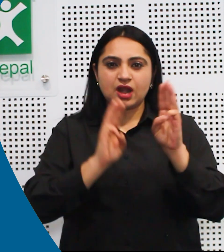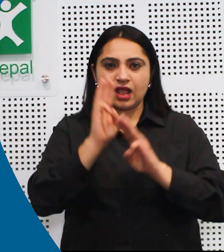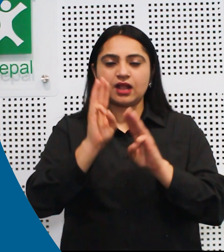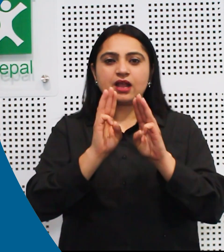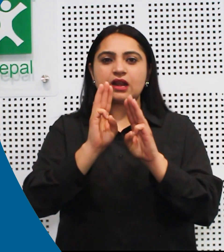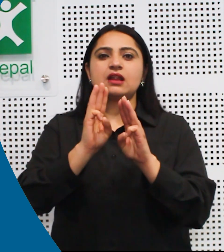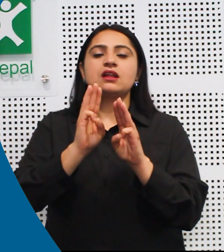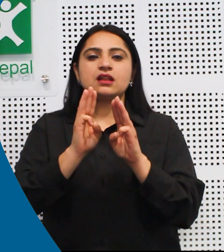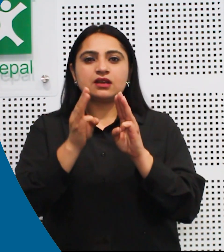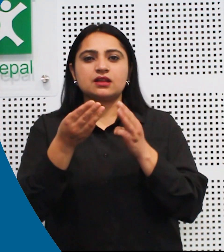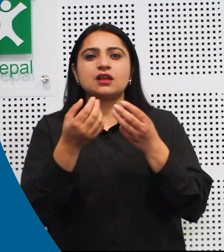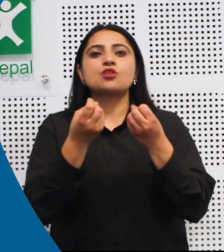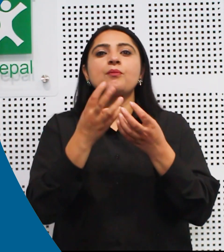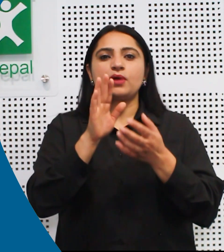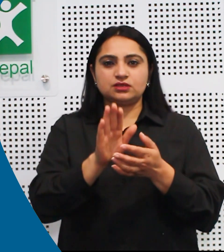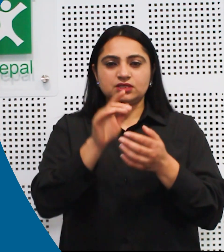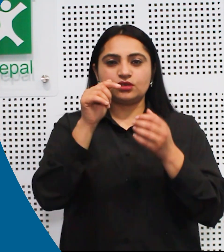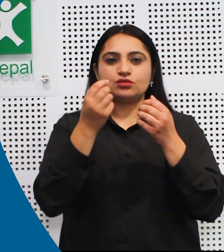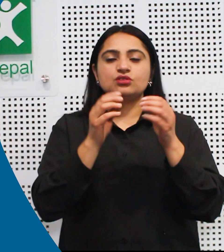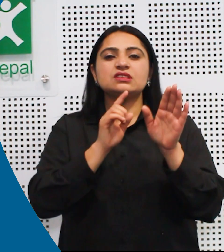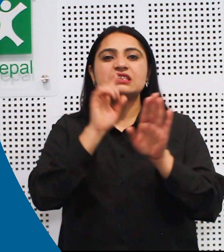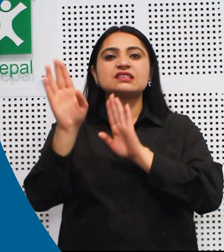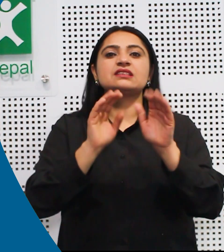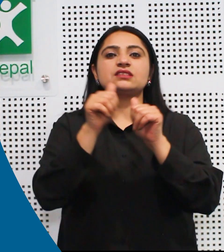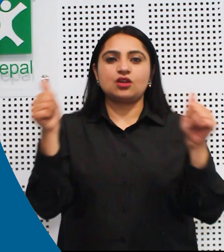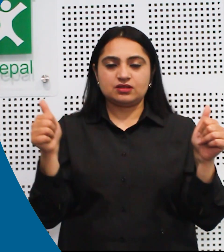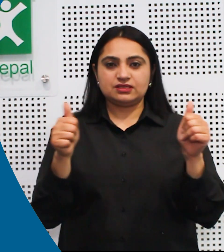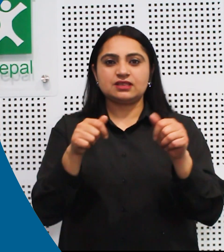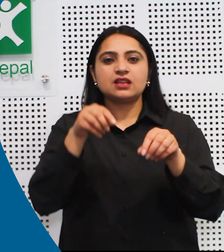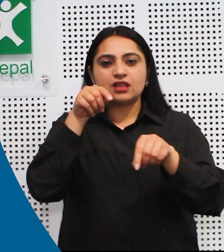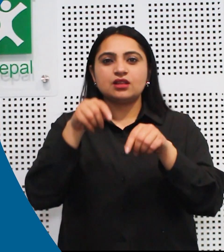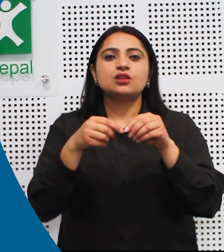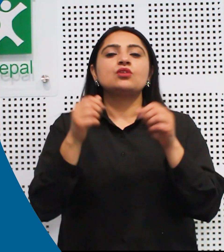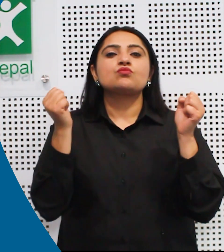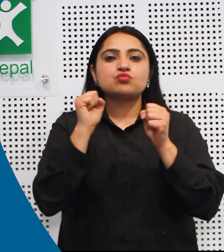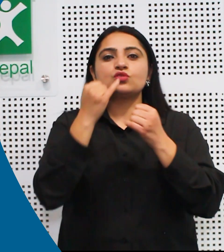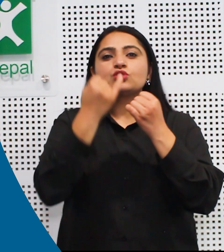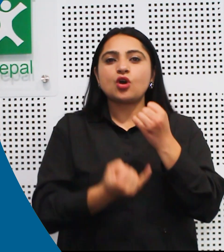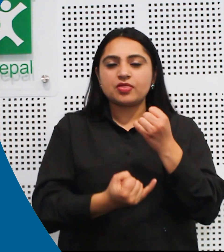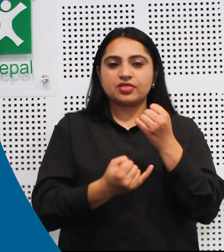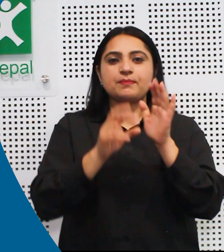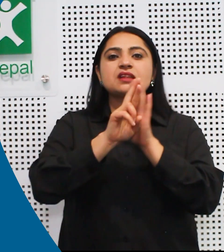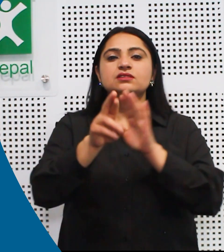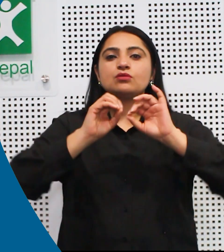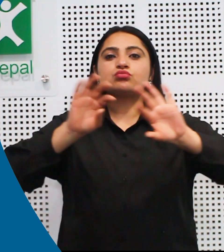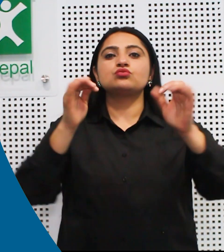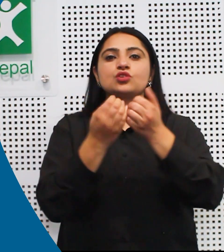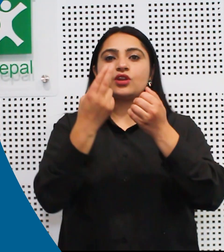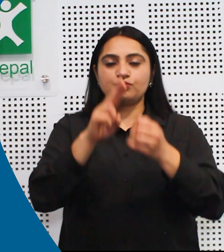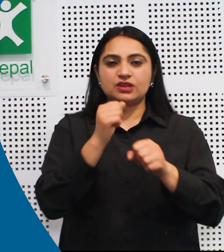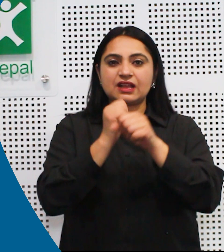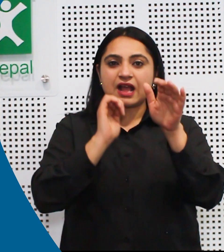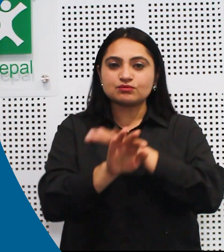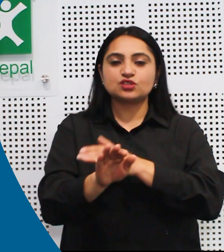अङ्कभार तोकिएको छ। उक्त निर्देशिका अनुसार पुस मसान्तमा अन्तिम नतिजा सार्वजनिक भइसक्नुपर्ने भए पनि